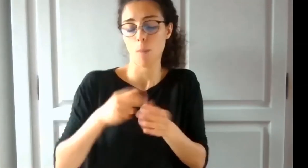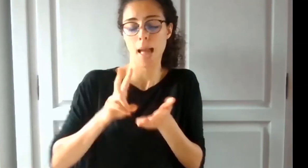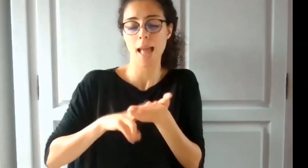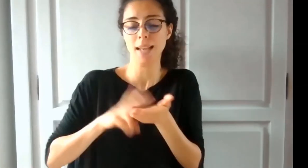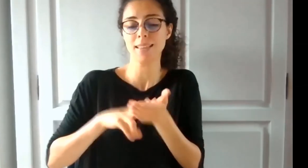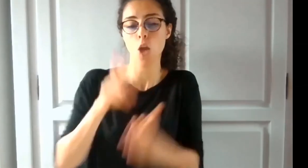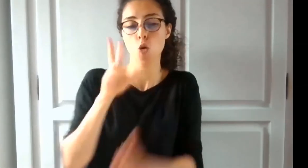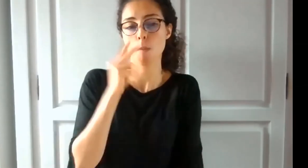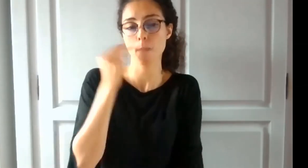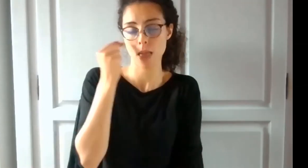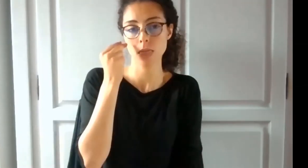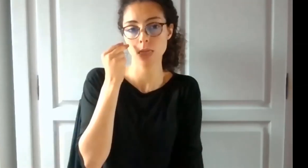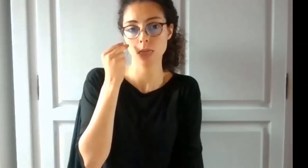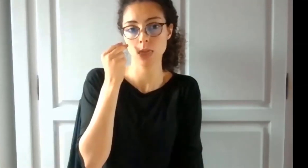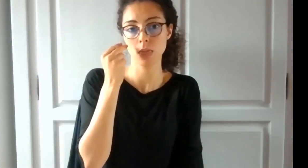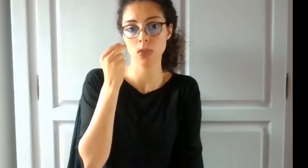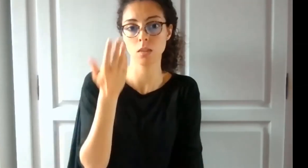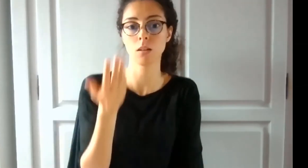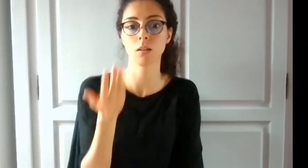invite